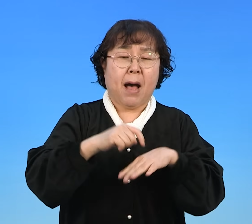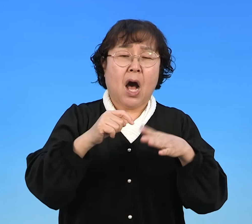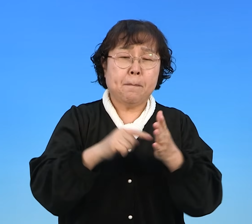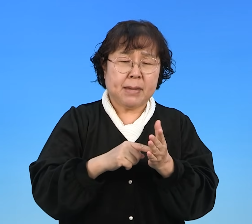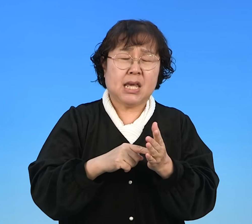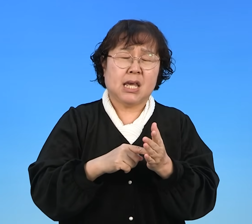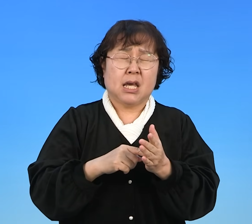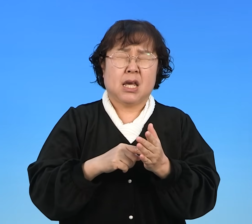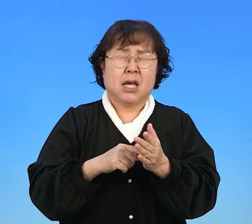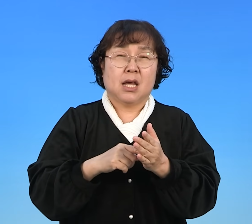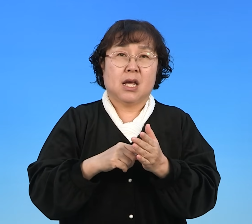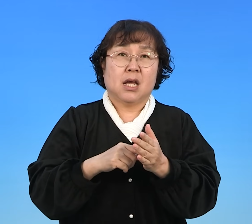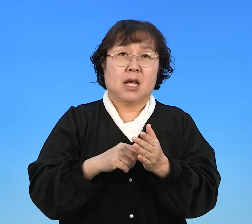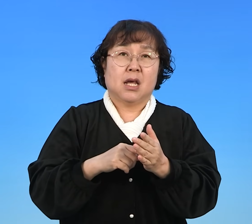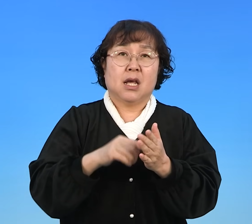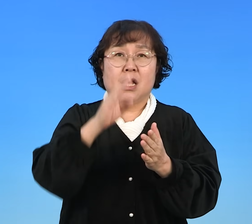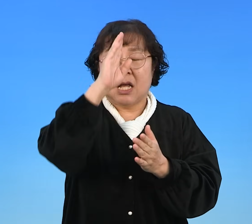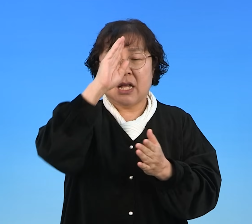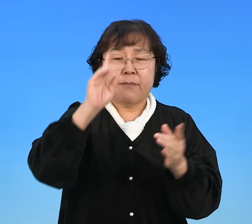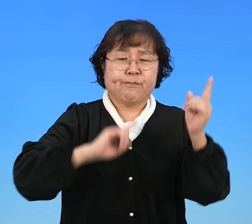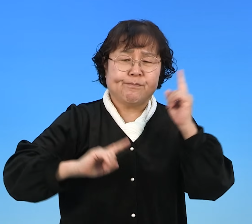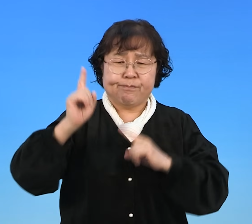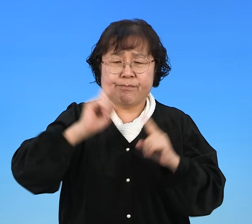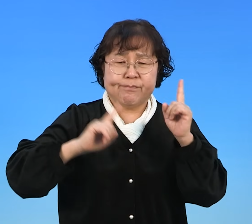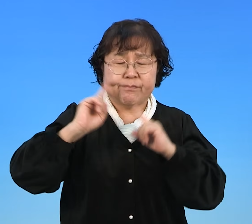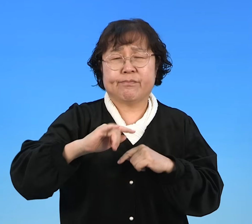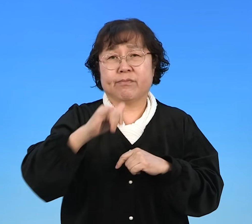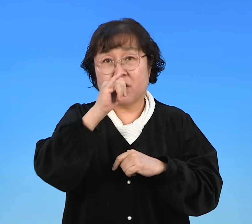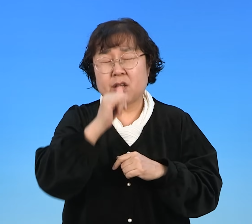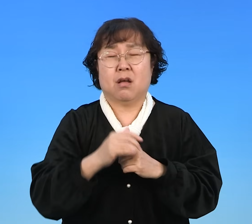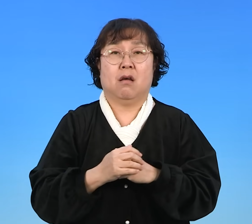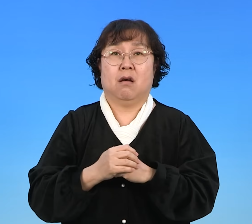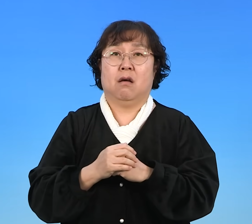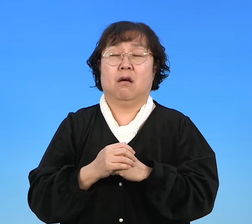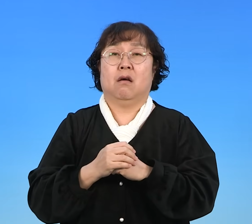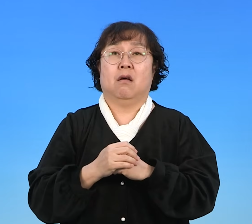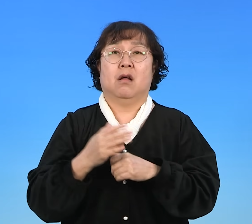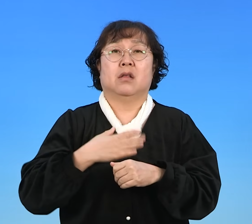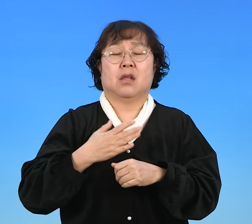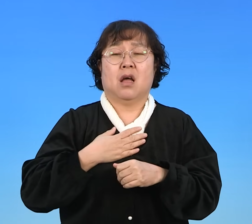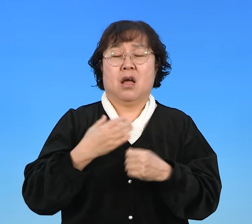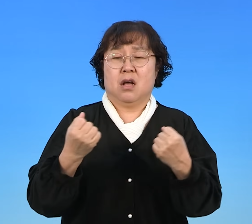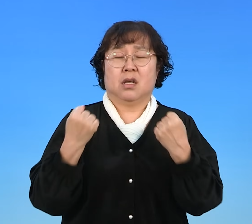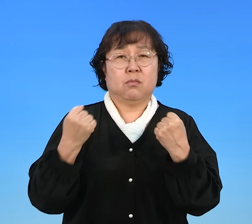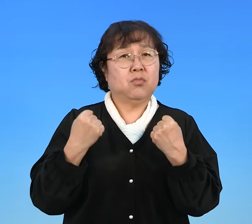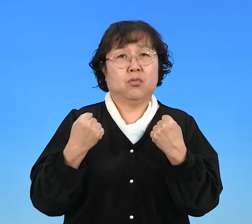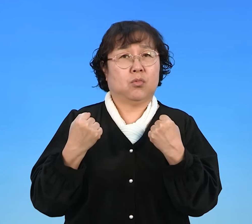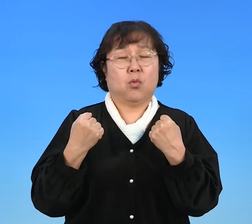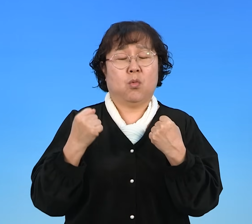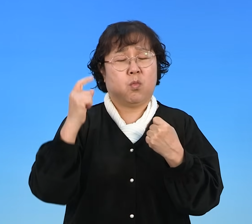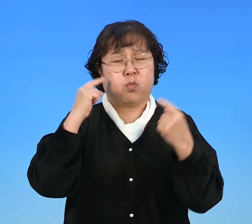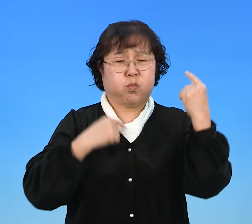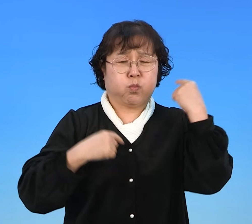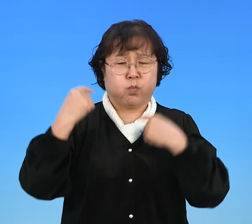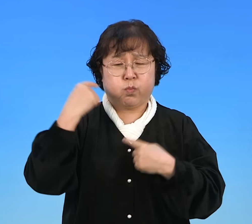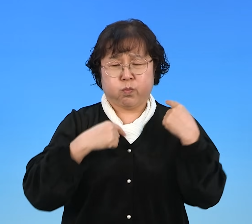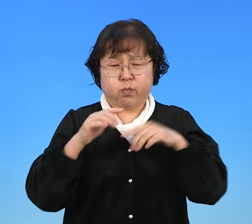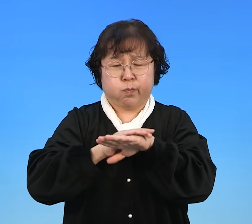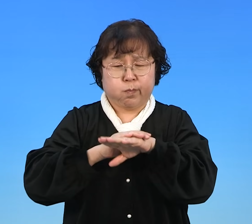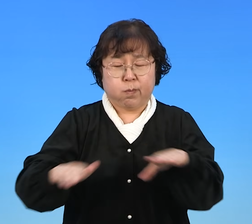상심한 상태예요. 상처를 싸매신다는 것은 자기들 힘으로 어떻게 할 수 없는